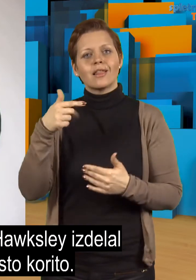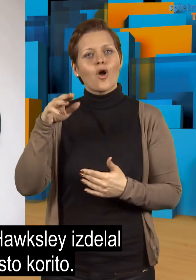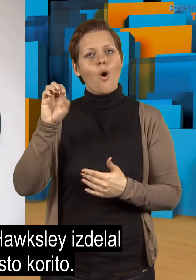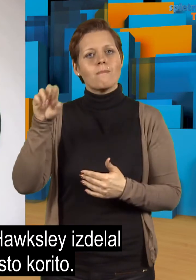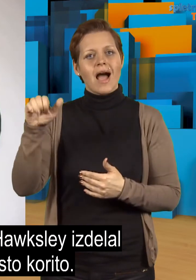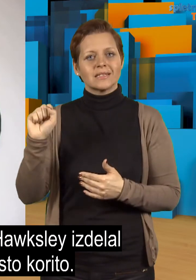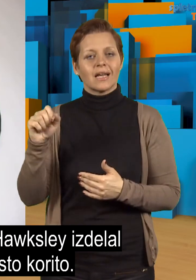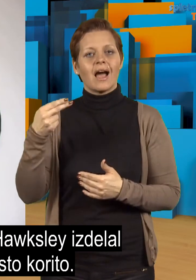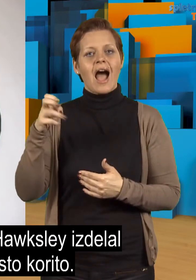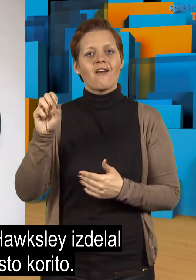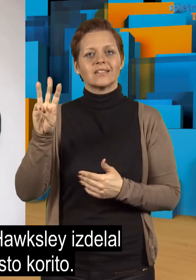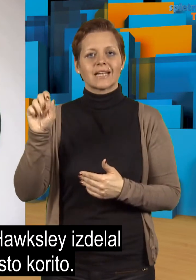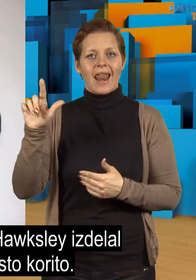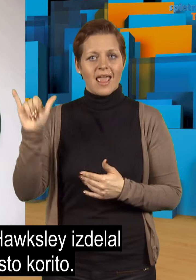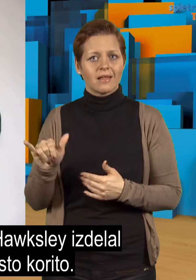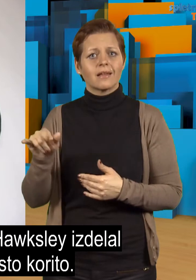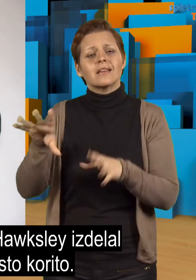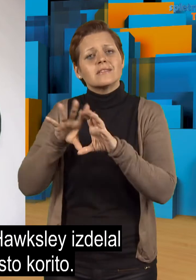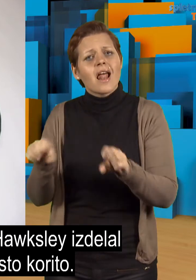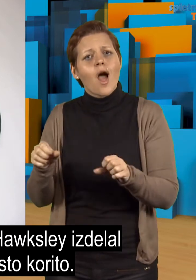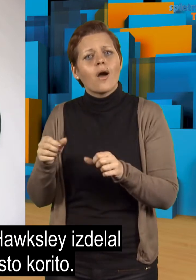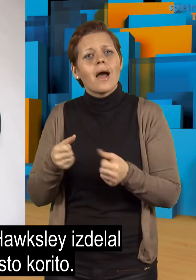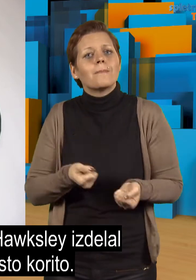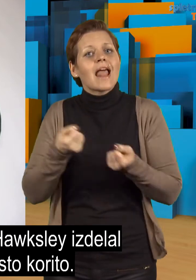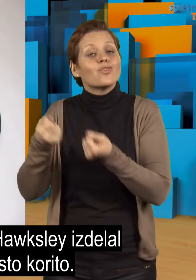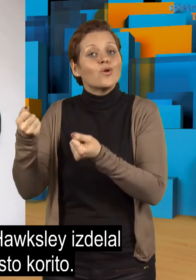1875 je Thomas Huxley izdelal prenosno gumijasto korito.